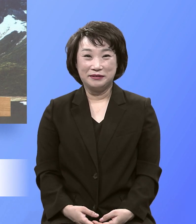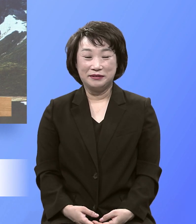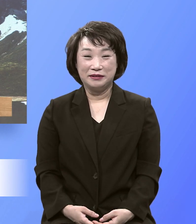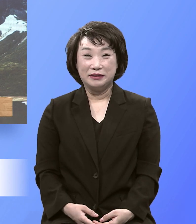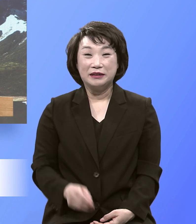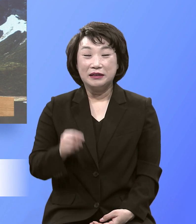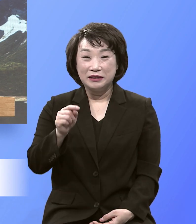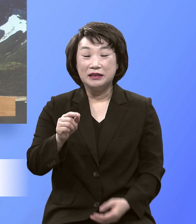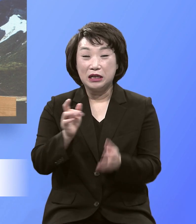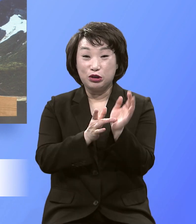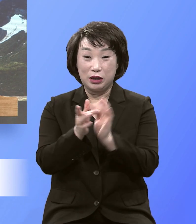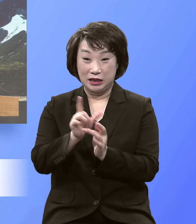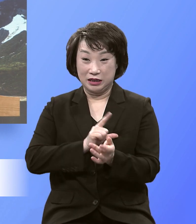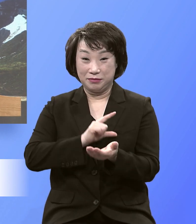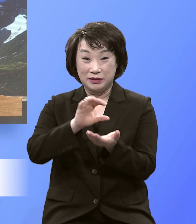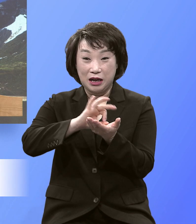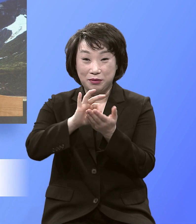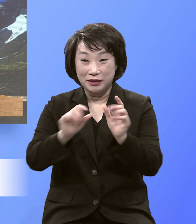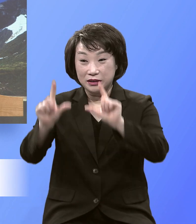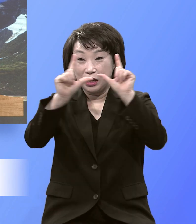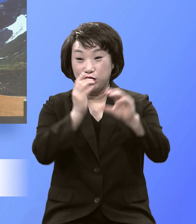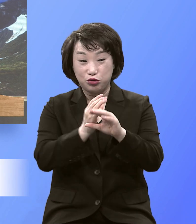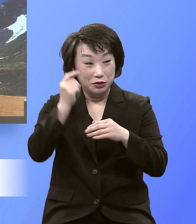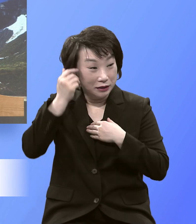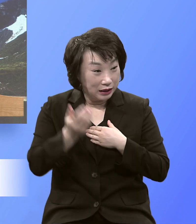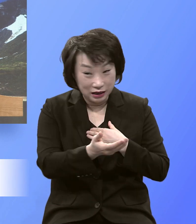그 이름 사용하며 사십니까?